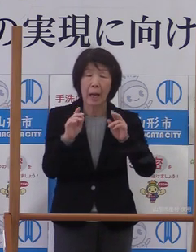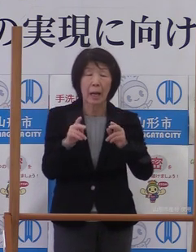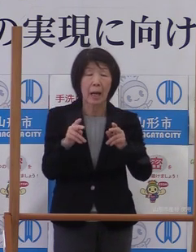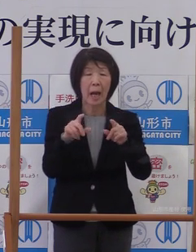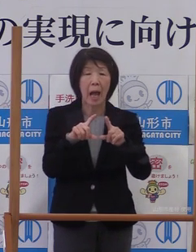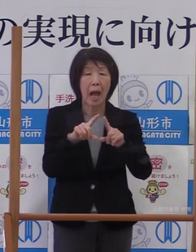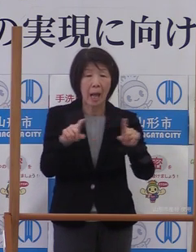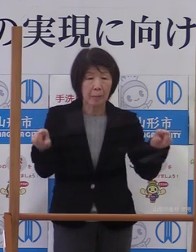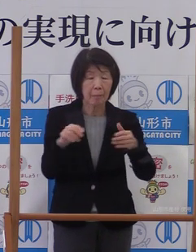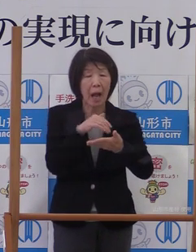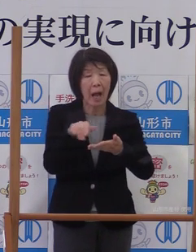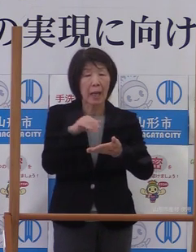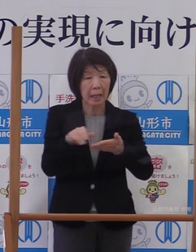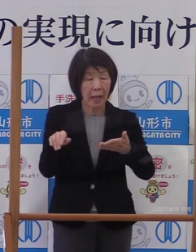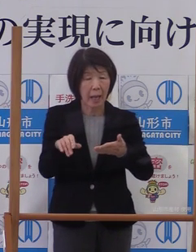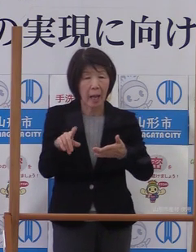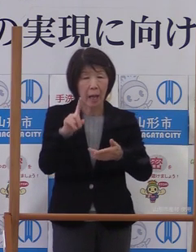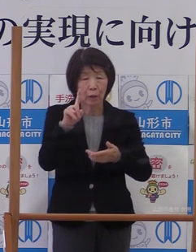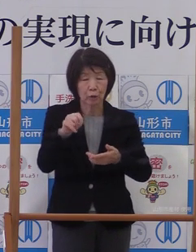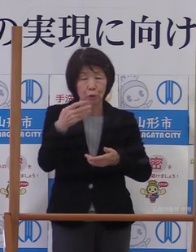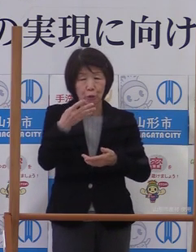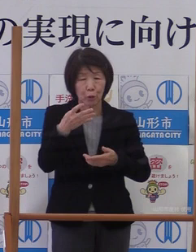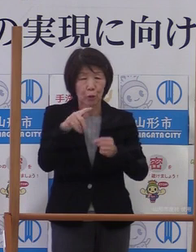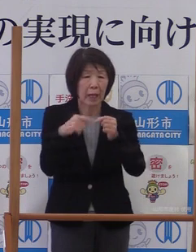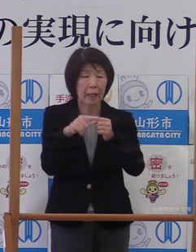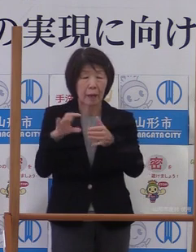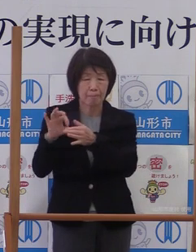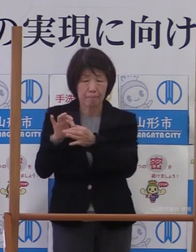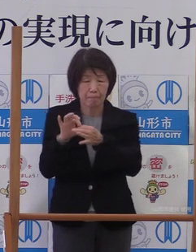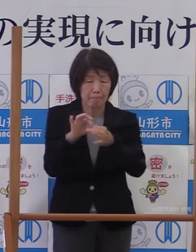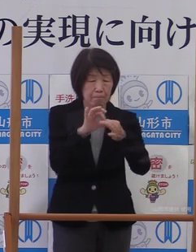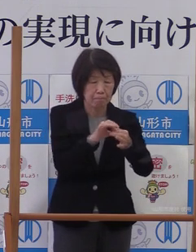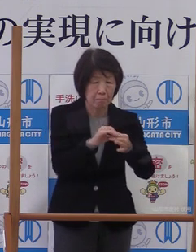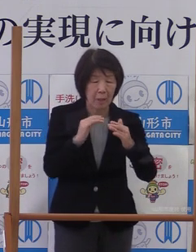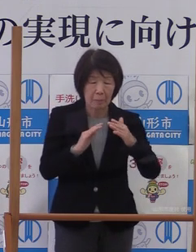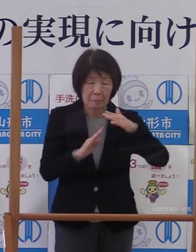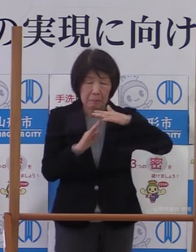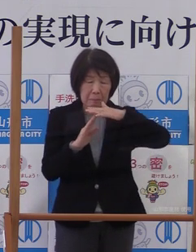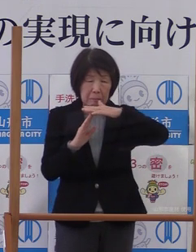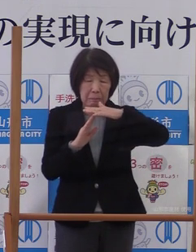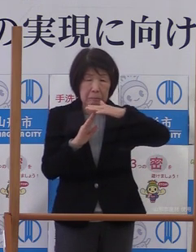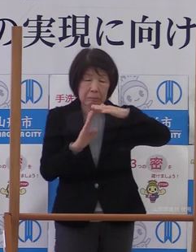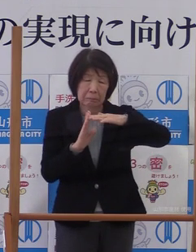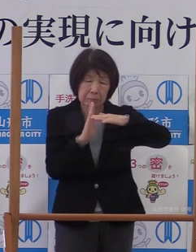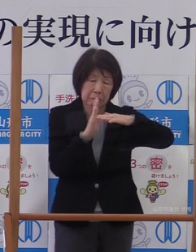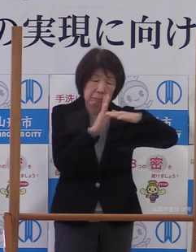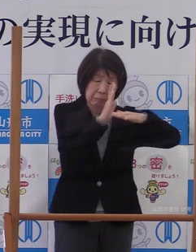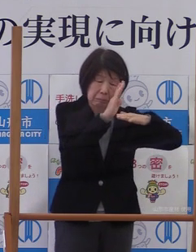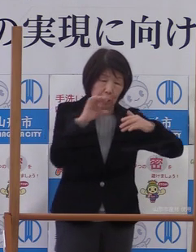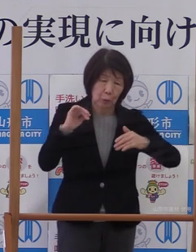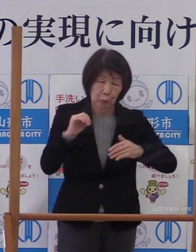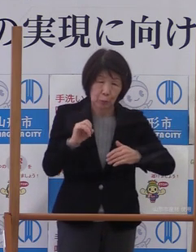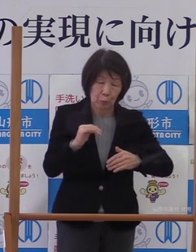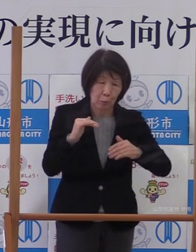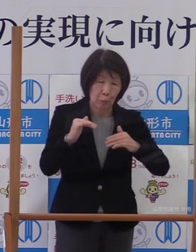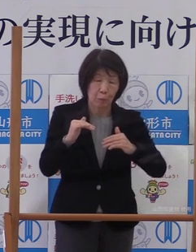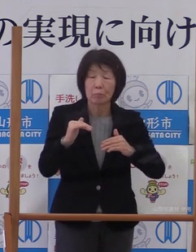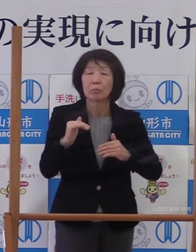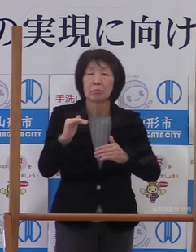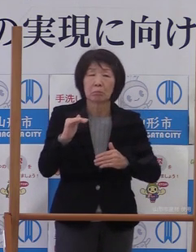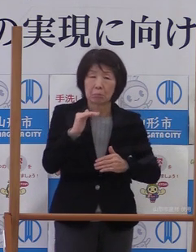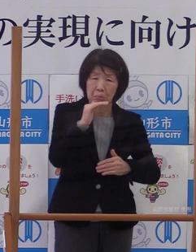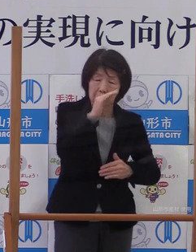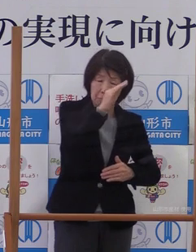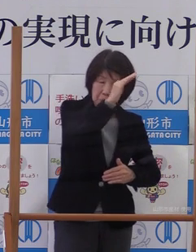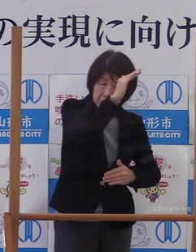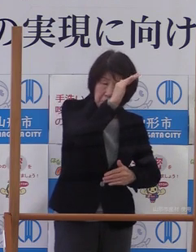で14年連続増ということで、平成19年以降からで、まあ、最大、毎年更新しているというような